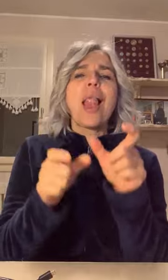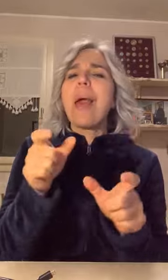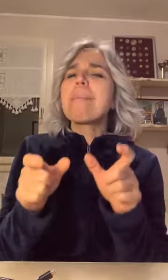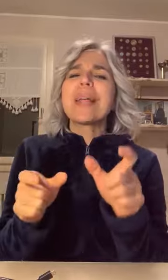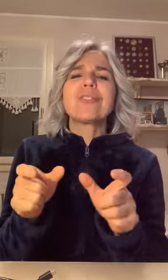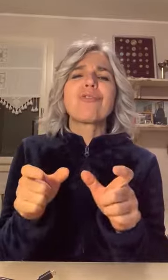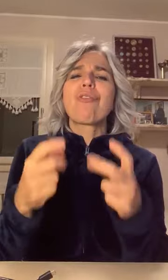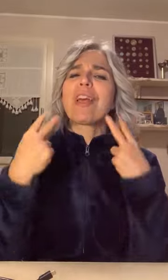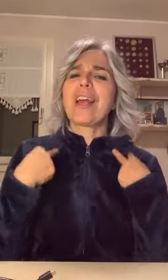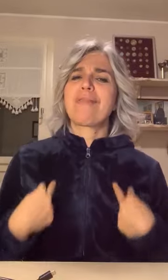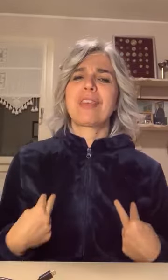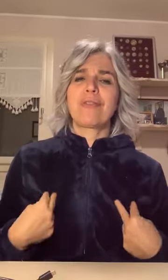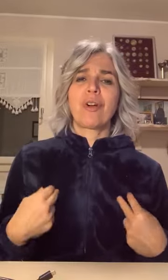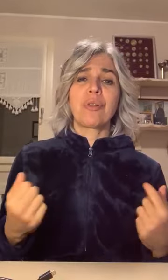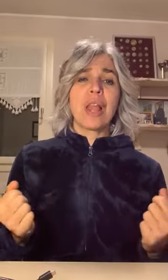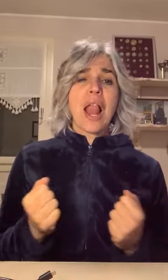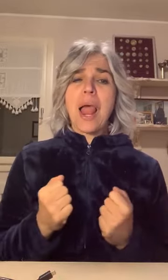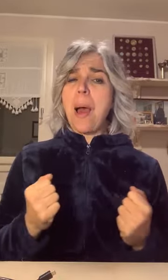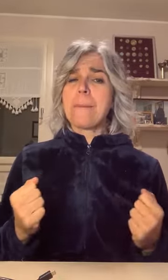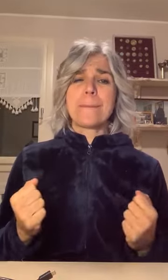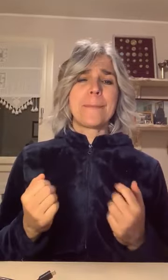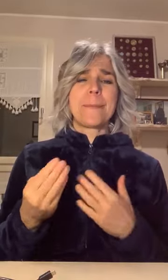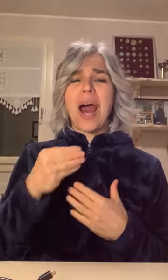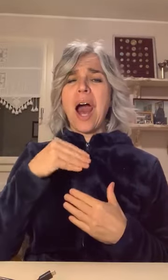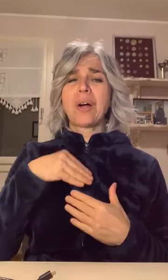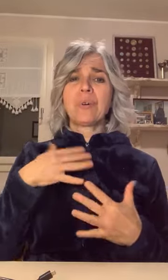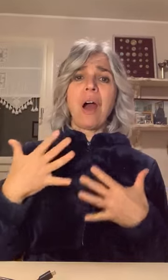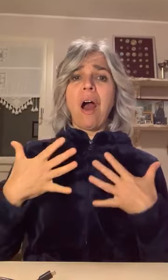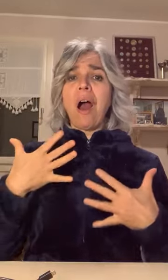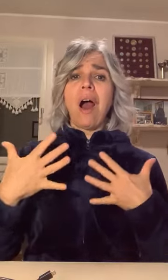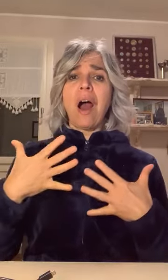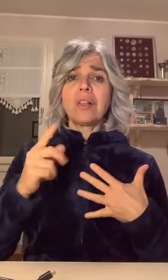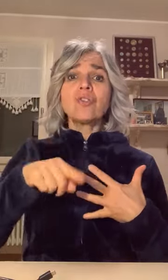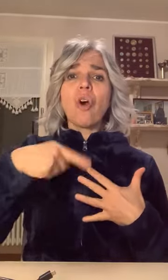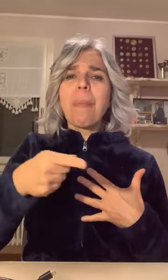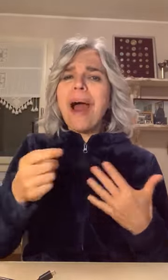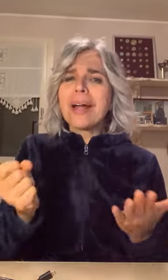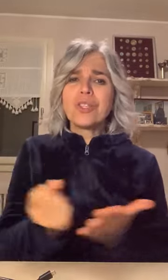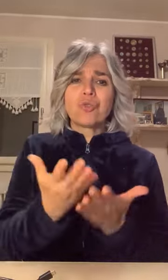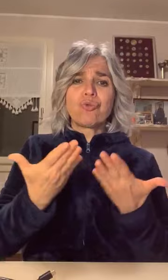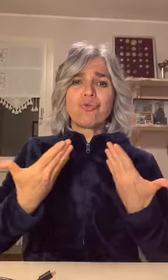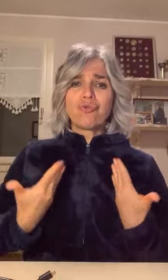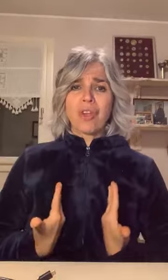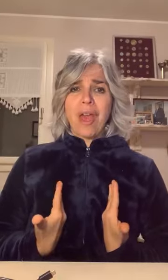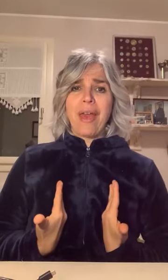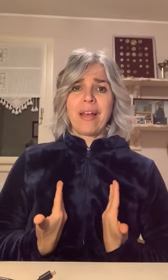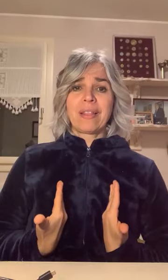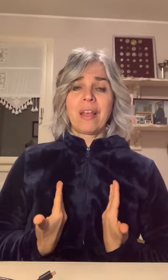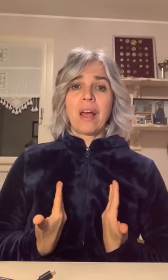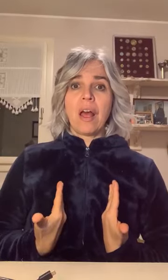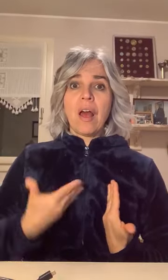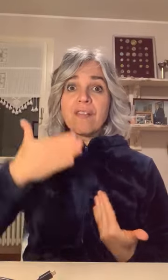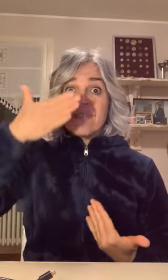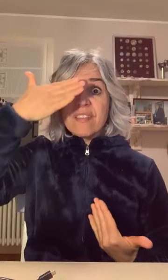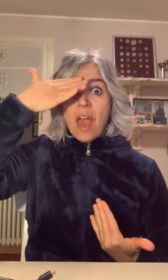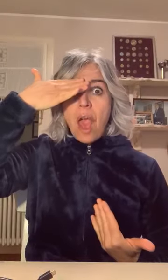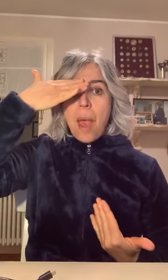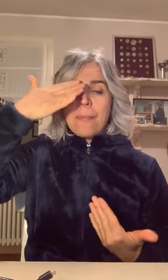paura. Cosa mi succederà? Che cosa mi accadrà? È un po' di febbre, ecco, subito corriamo a vedere,